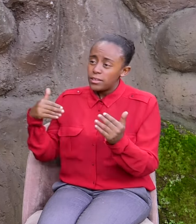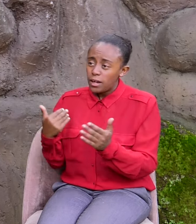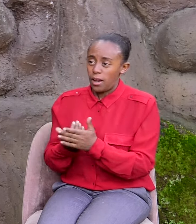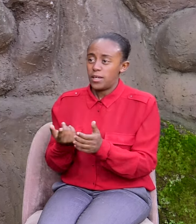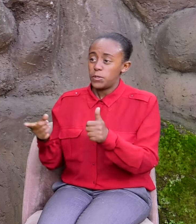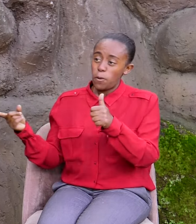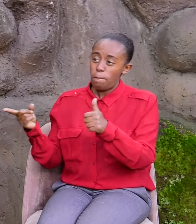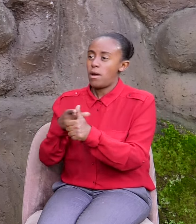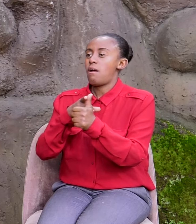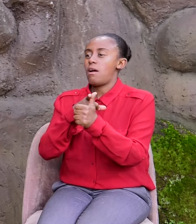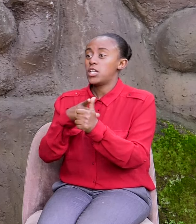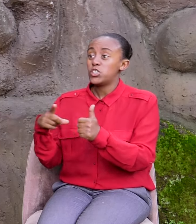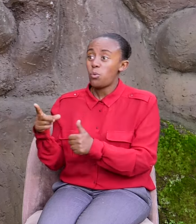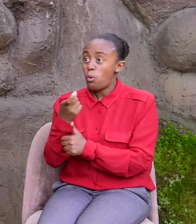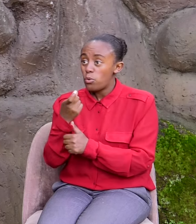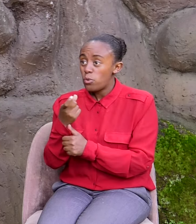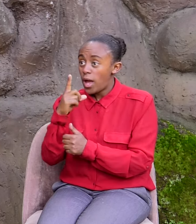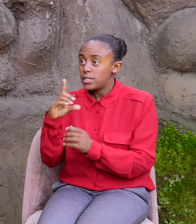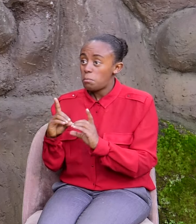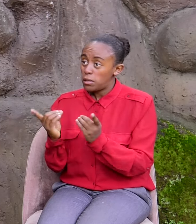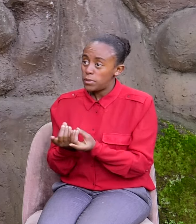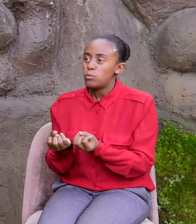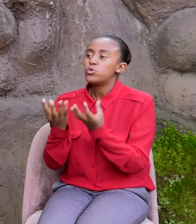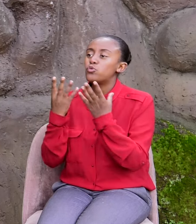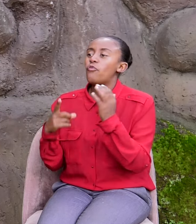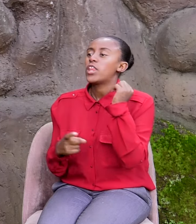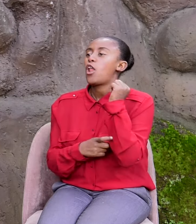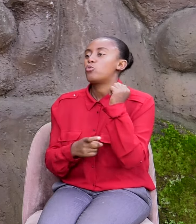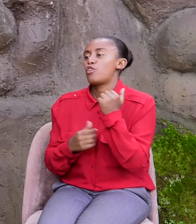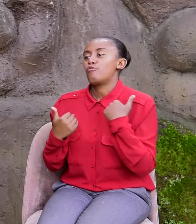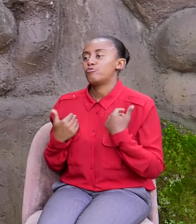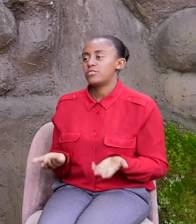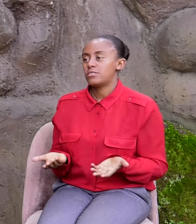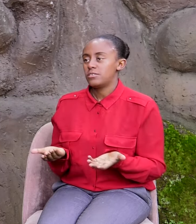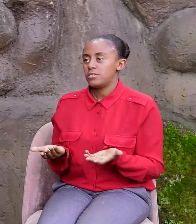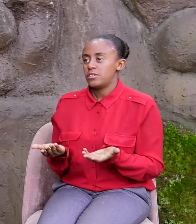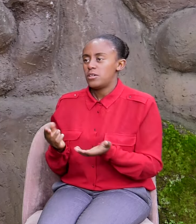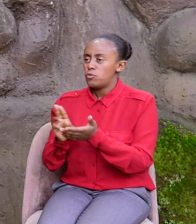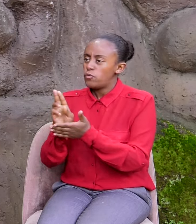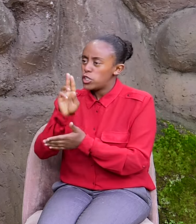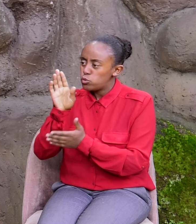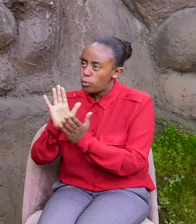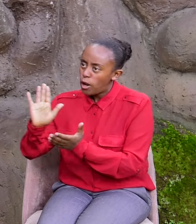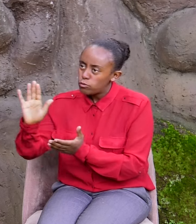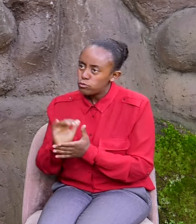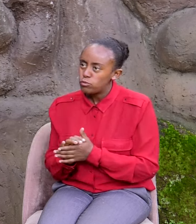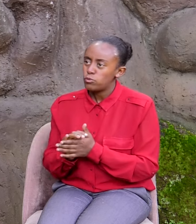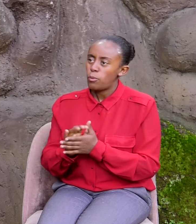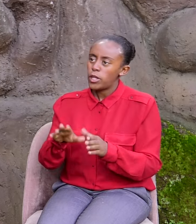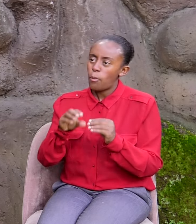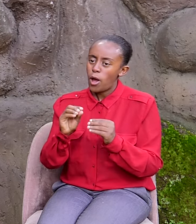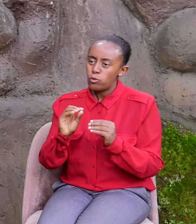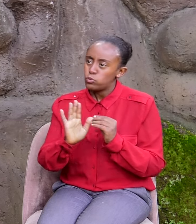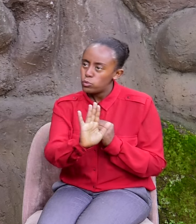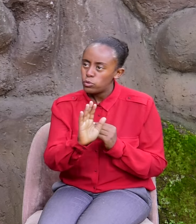የመጀመሪያ ሲሆን አንድ ዲፓርትመንት ብዙ ፈተናዎች አሉት፣ በዩኒቨርሲቲውም በተማሪዎች